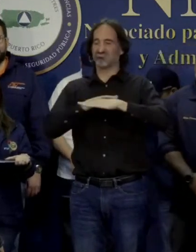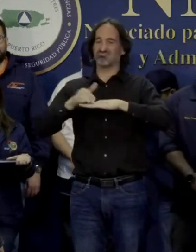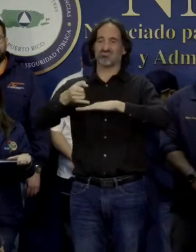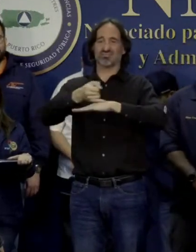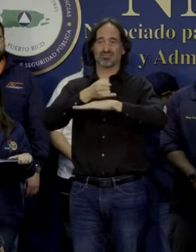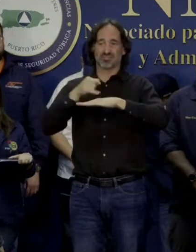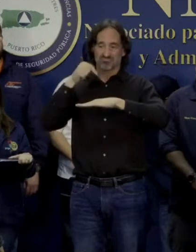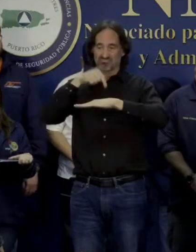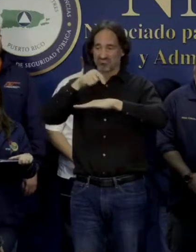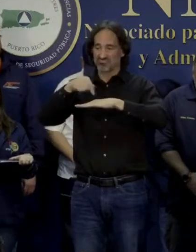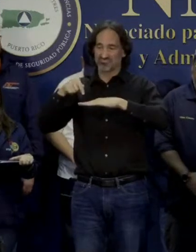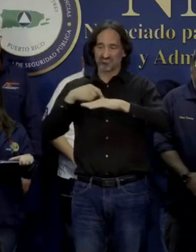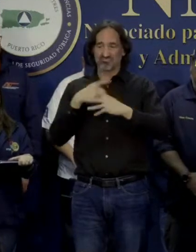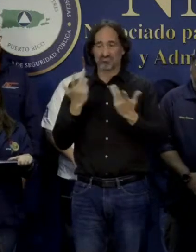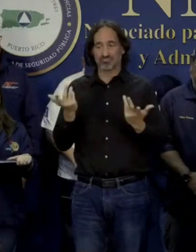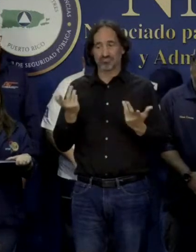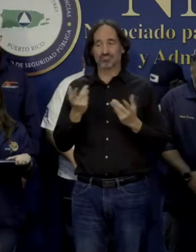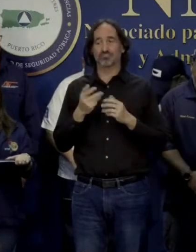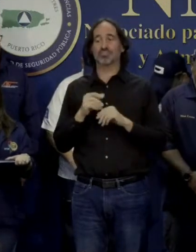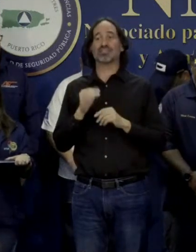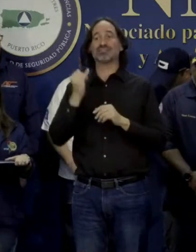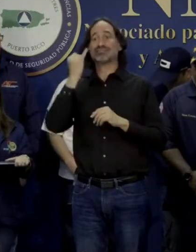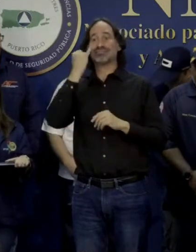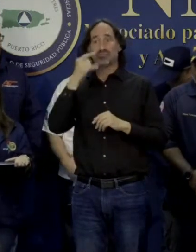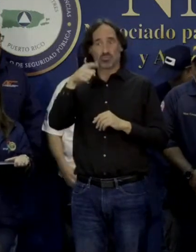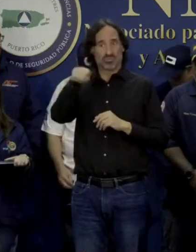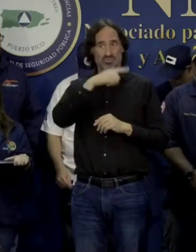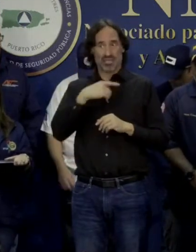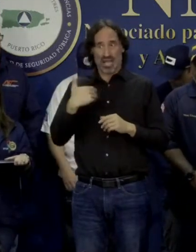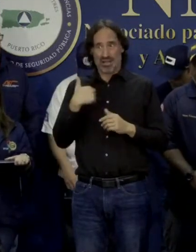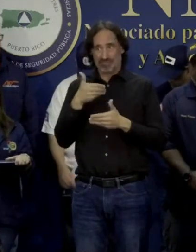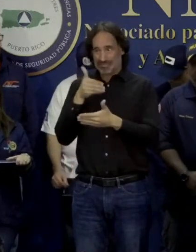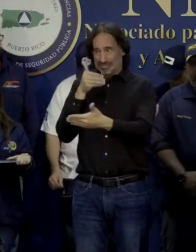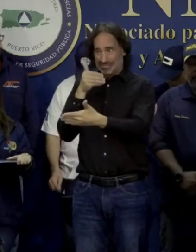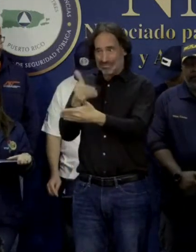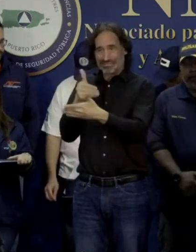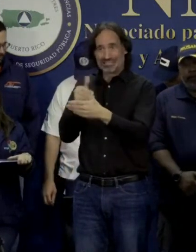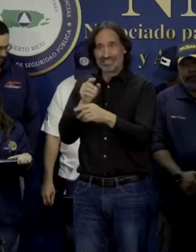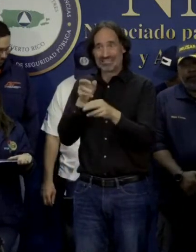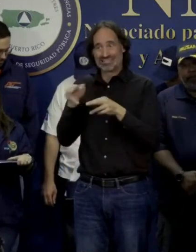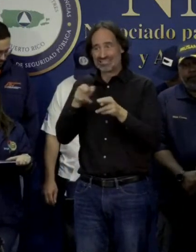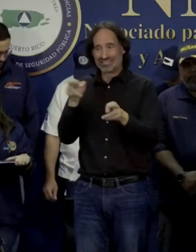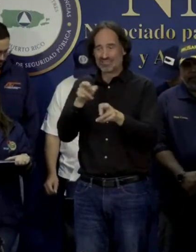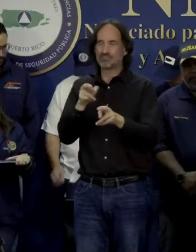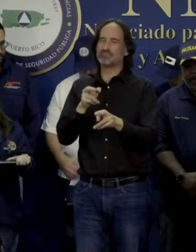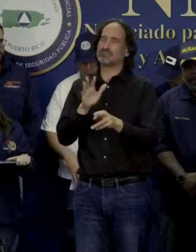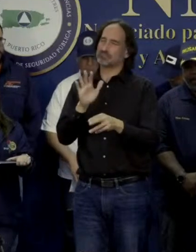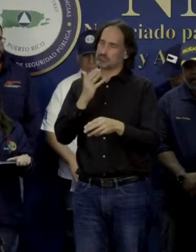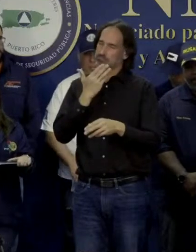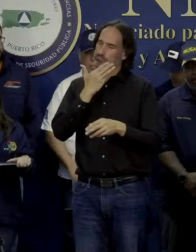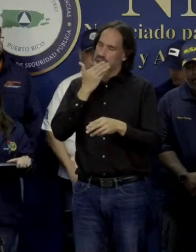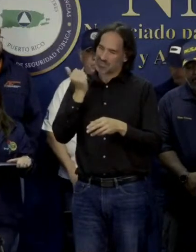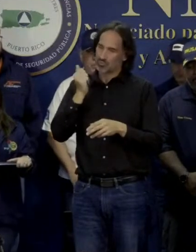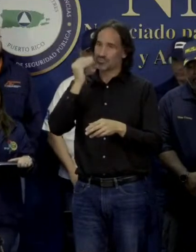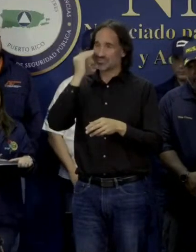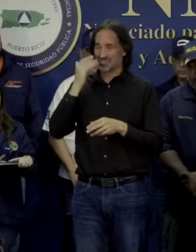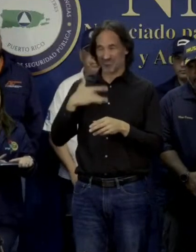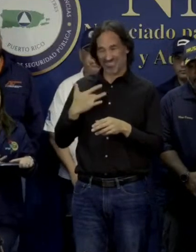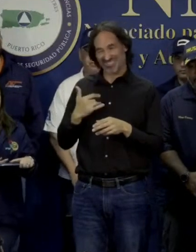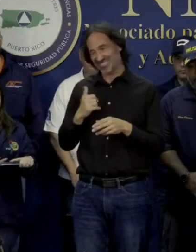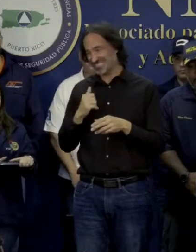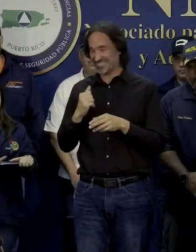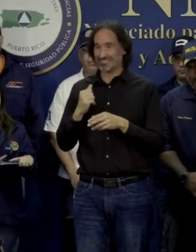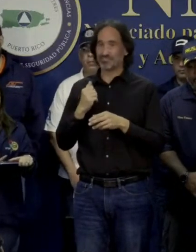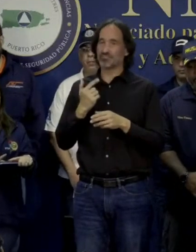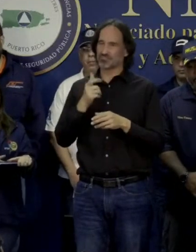cerca de los cauces de los ríos, cuerpos de agua, tienen que estar seguros de que su hogar es seguro, o sea, estar pendiente al alcalde, la